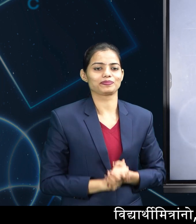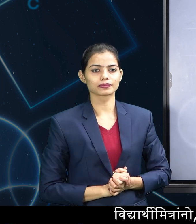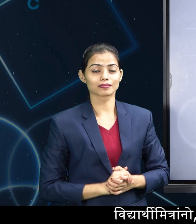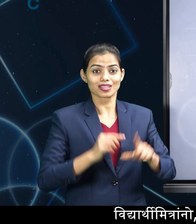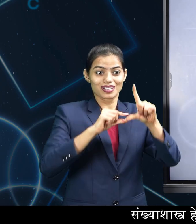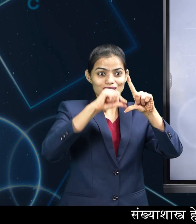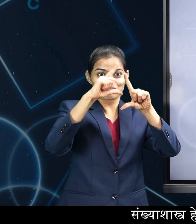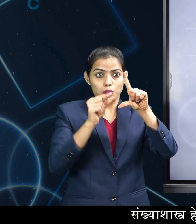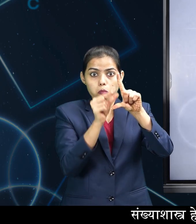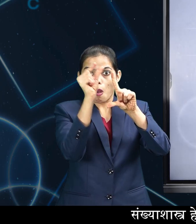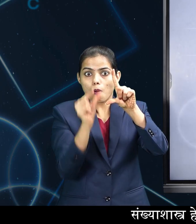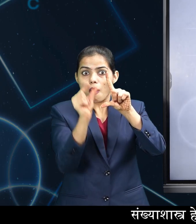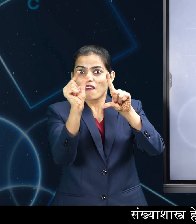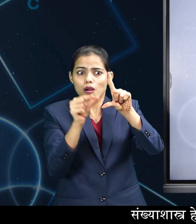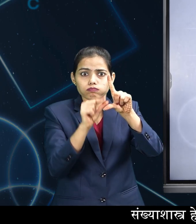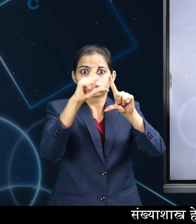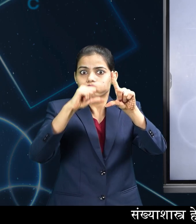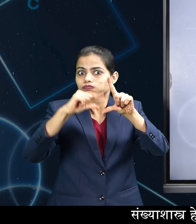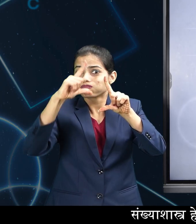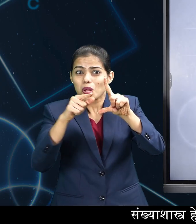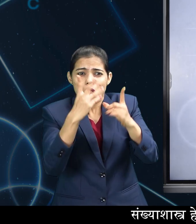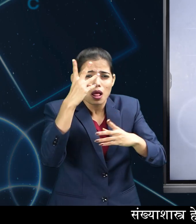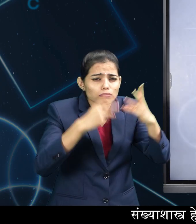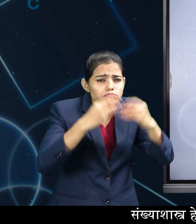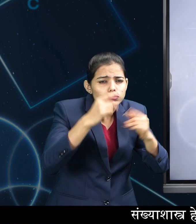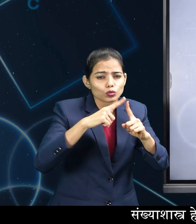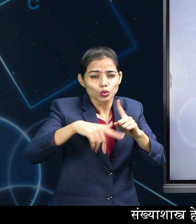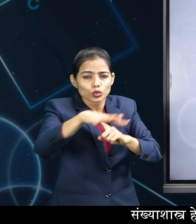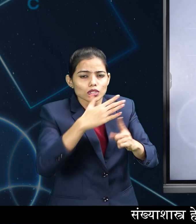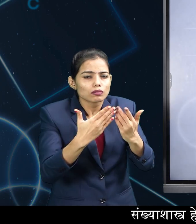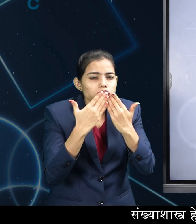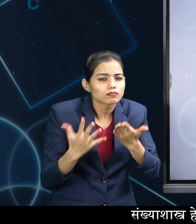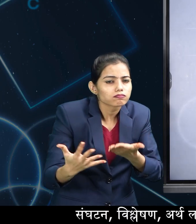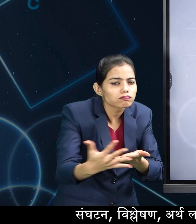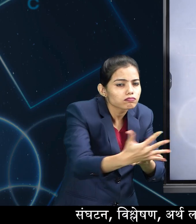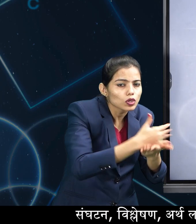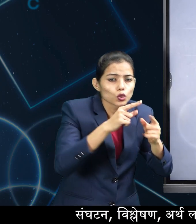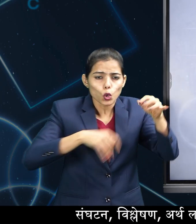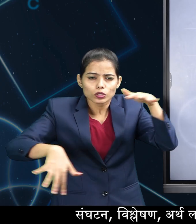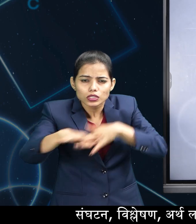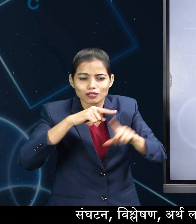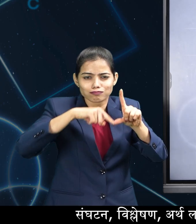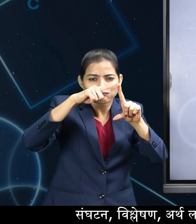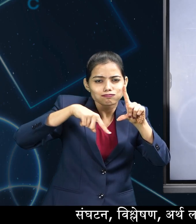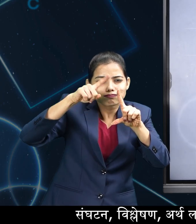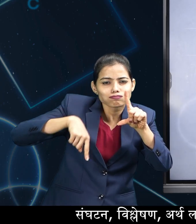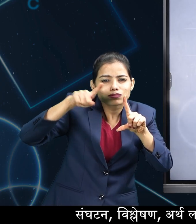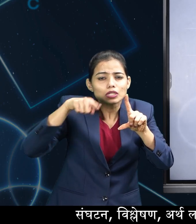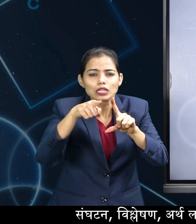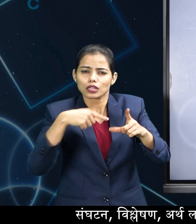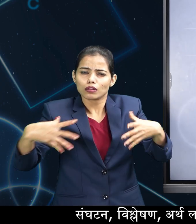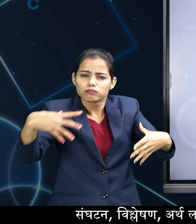घेऊया. संख्याशास्त्र ही गणिताची एक शाखा असून माहिती संकलन, संघटन, विश्लेषण,